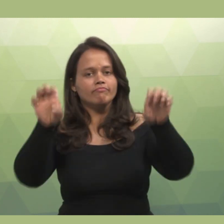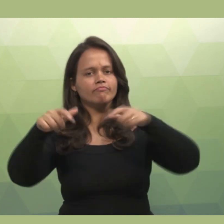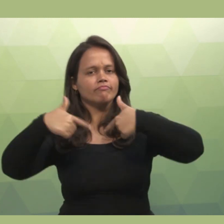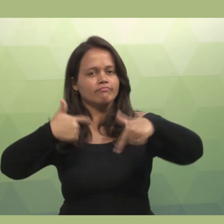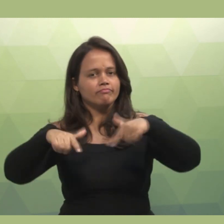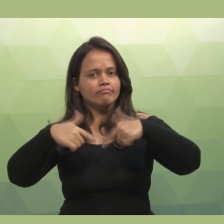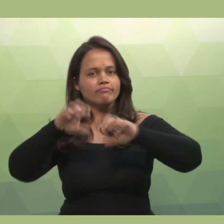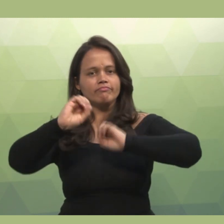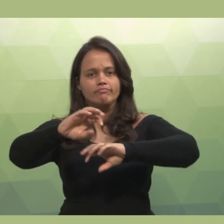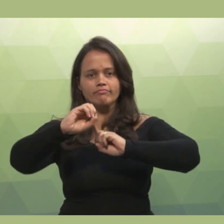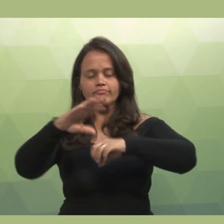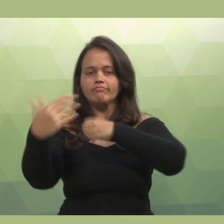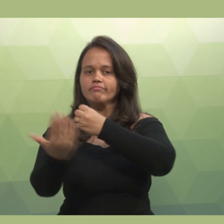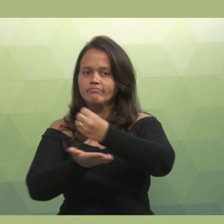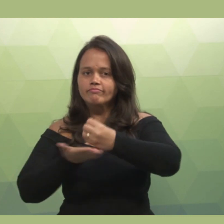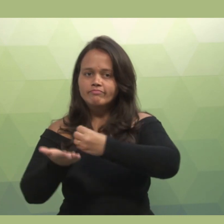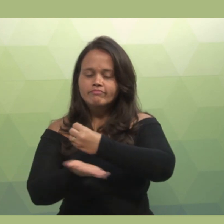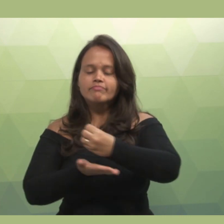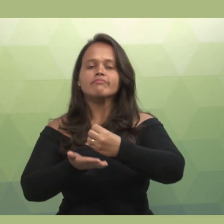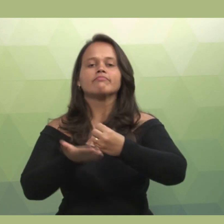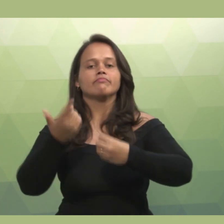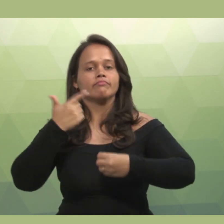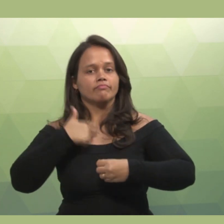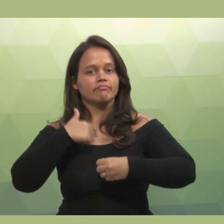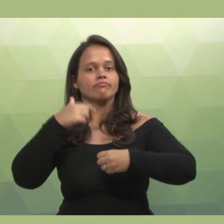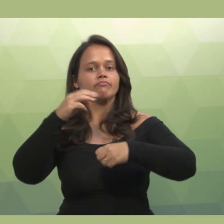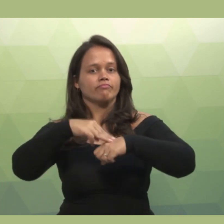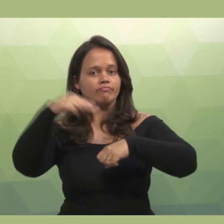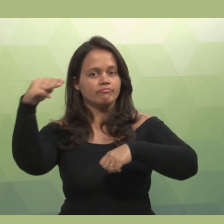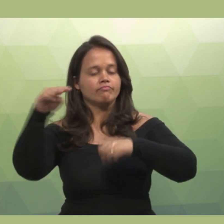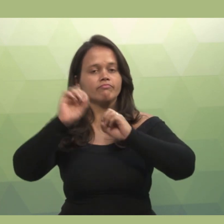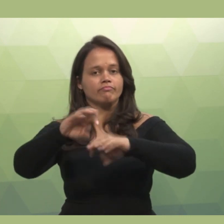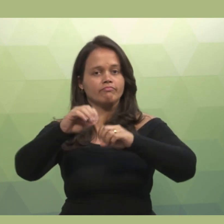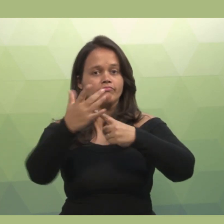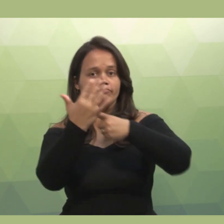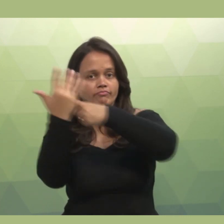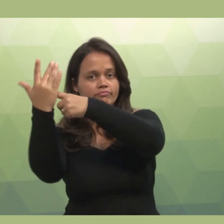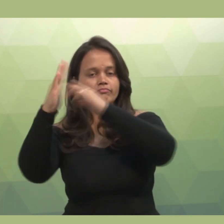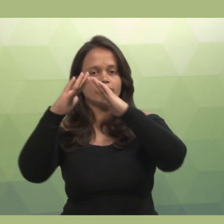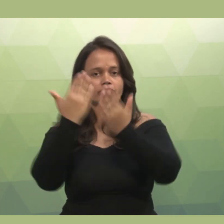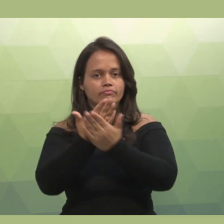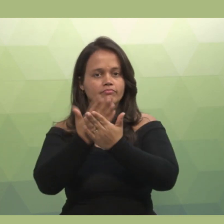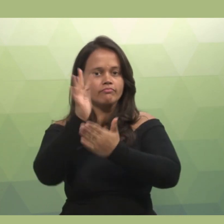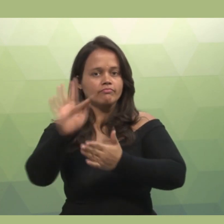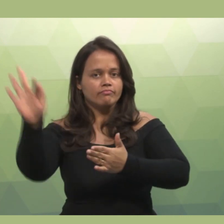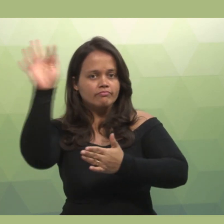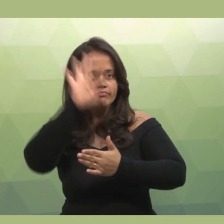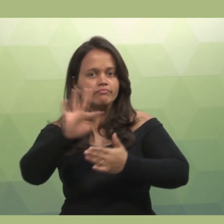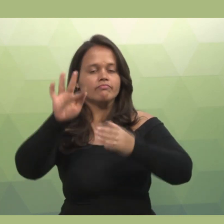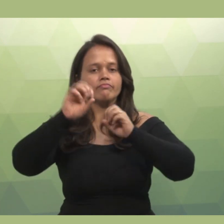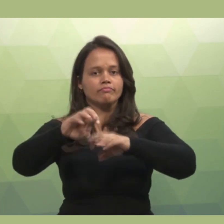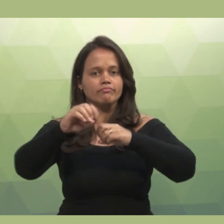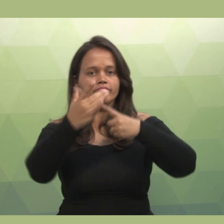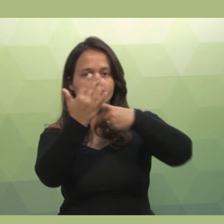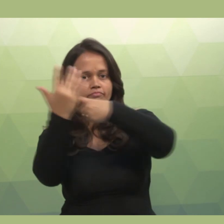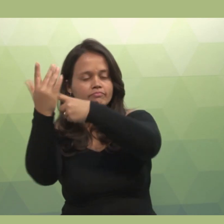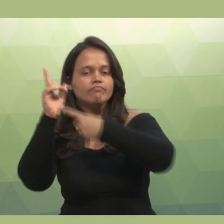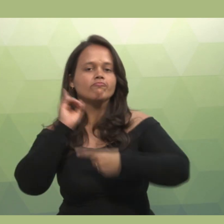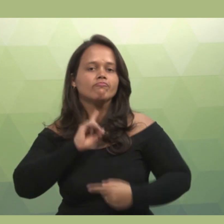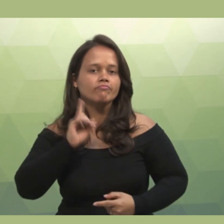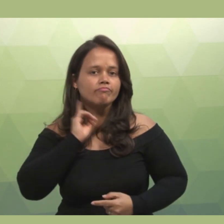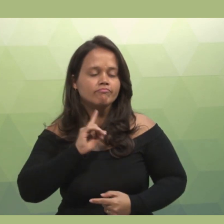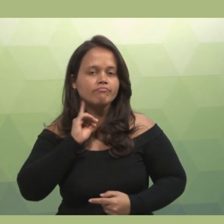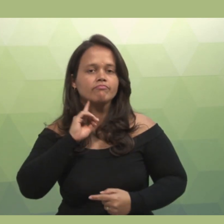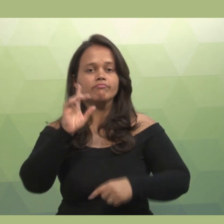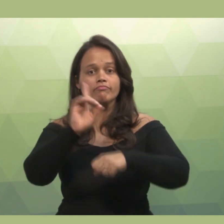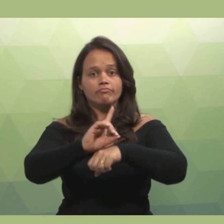Estrutura e Funcionamento da Educação Básica. Sou mestre em Educação Tecnológica pelo Centro Federal de Educação Tecnológica de Minas